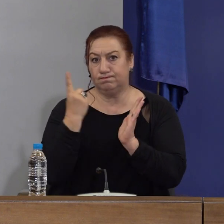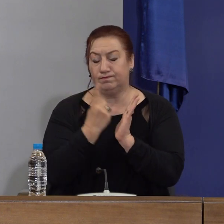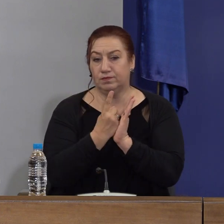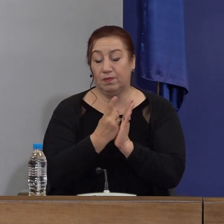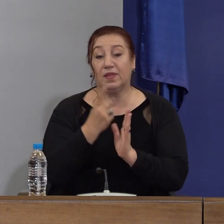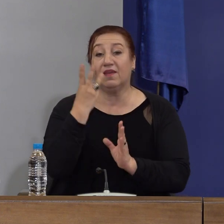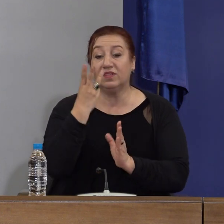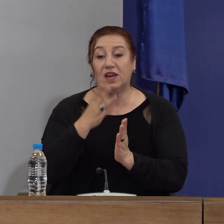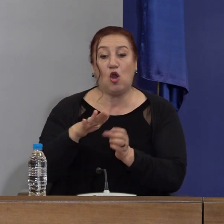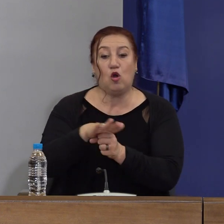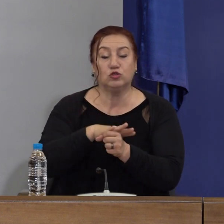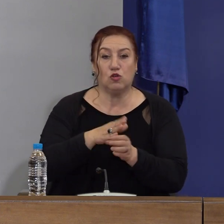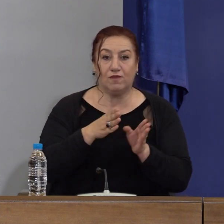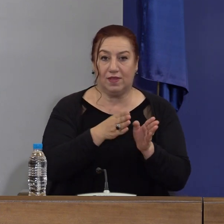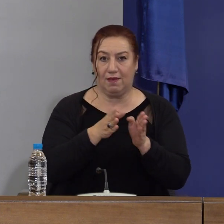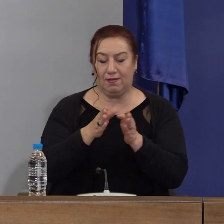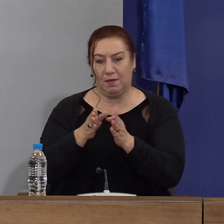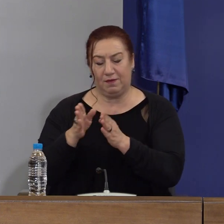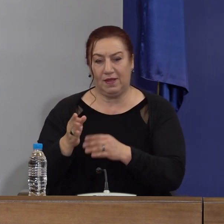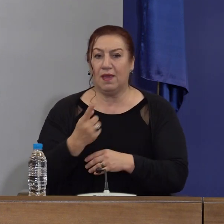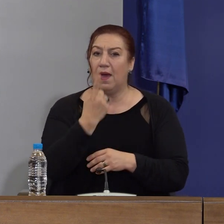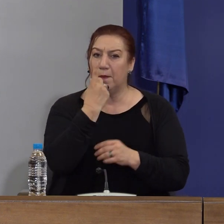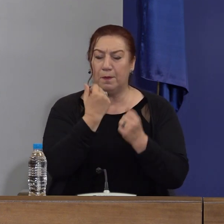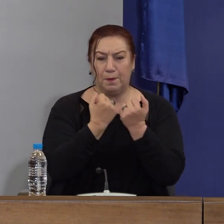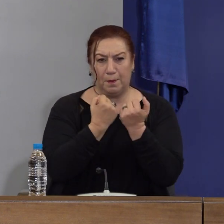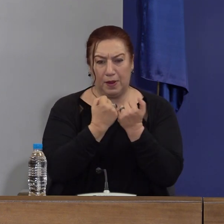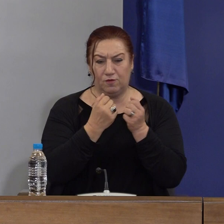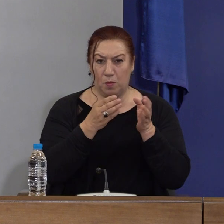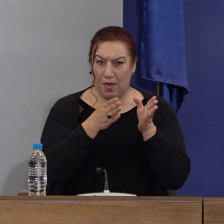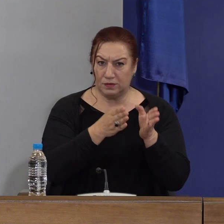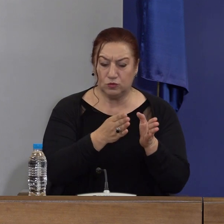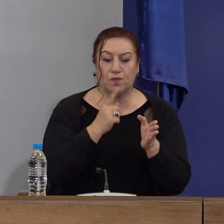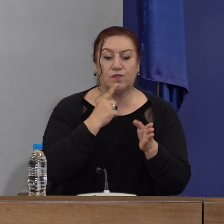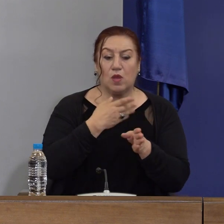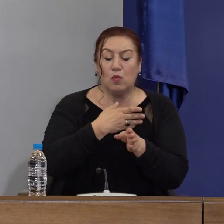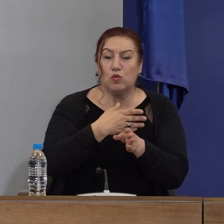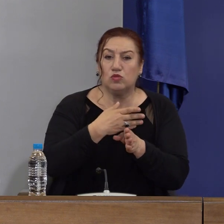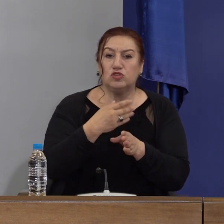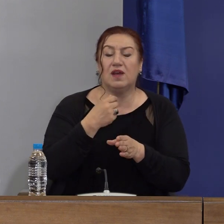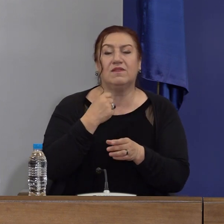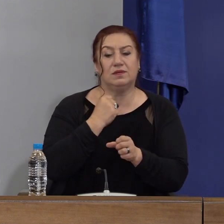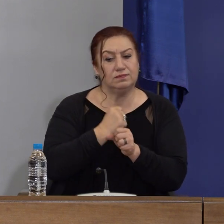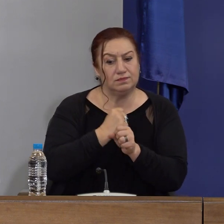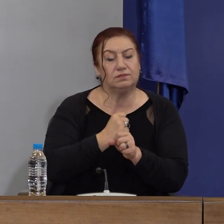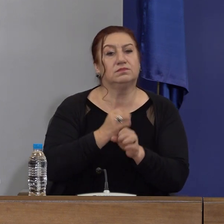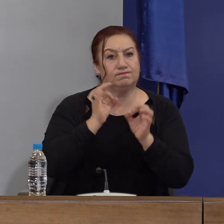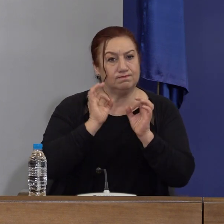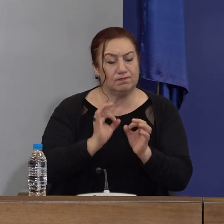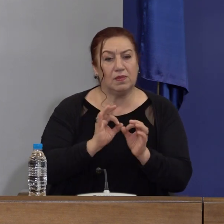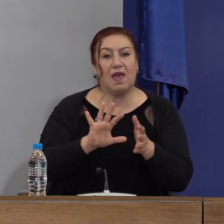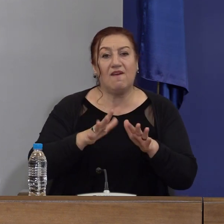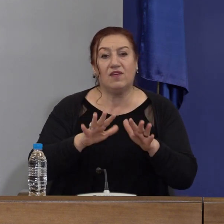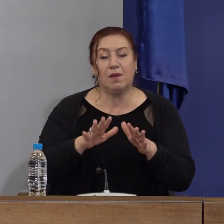основни направления. На първо място продължава да действа временното ограничаване на